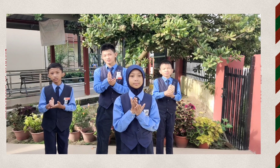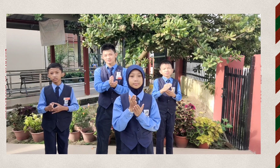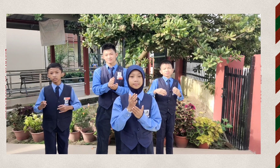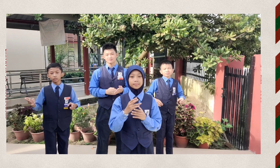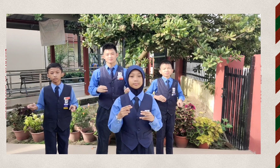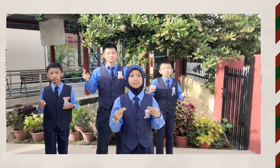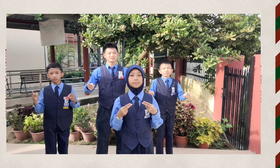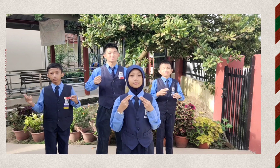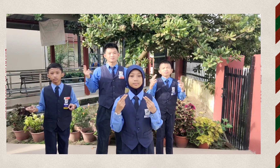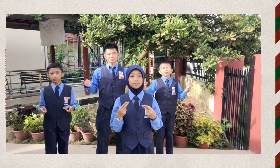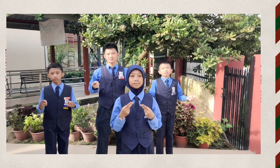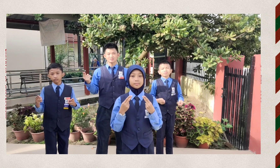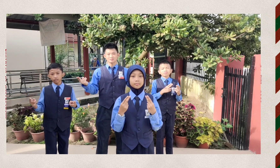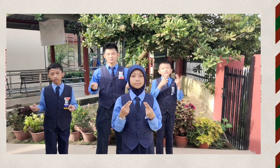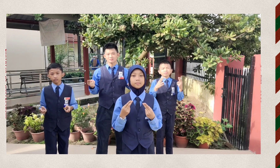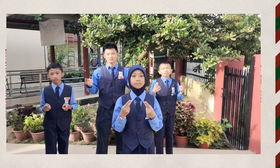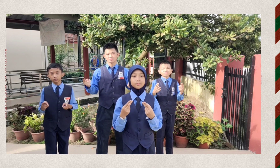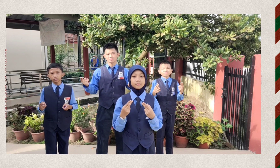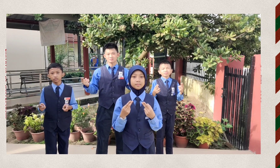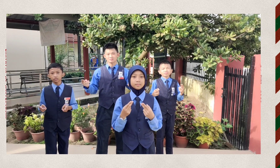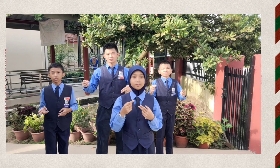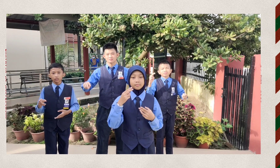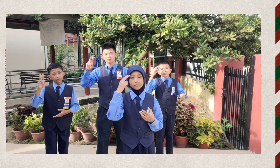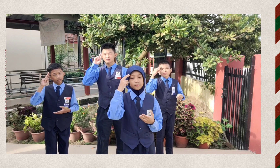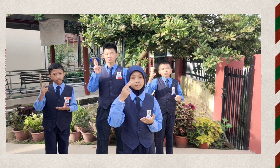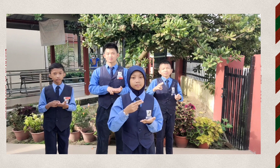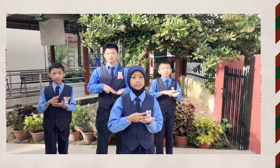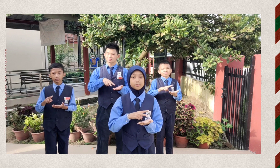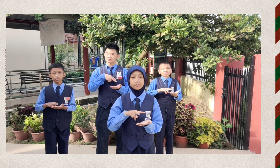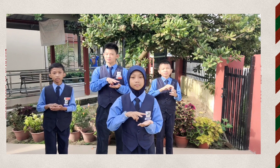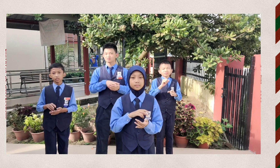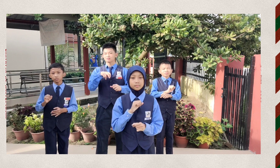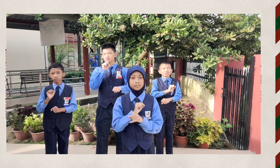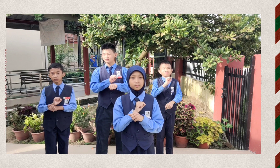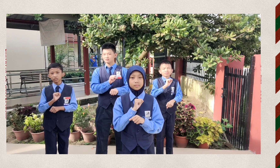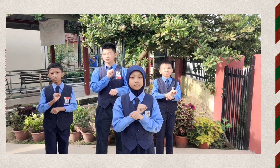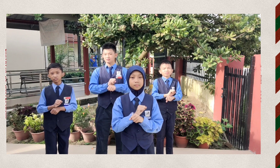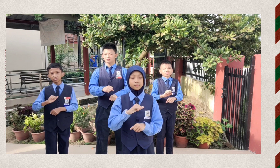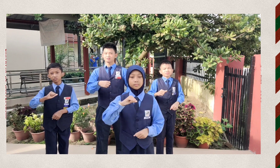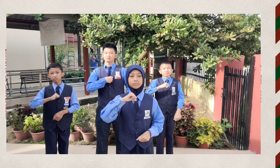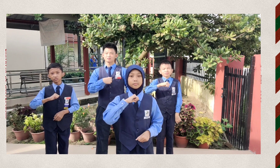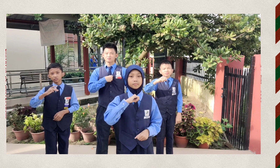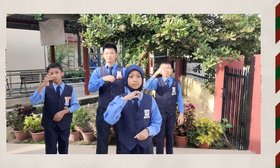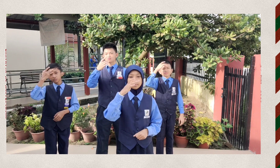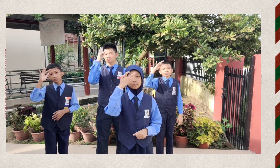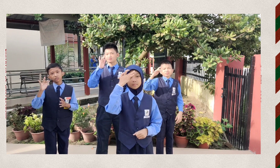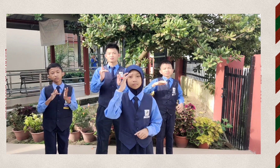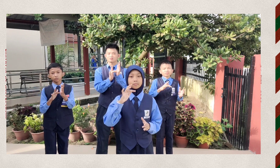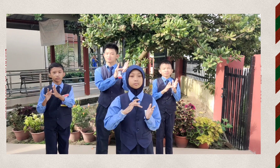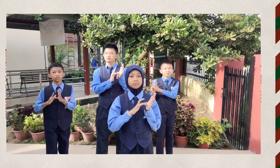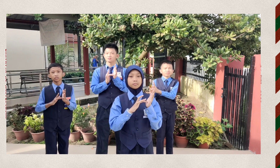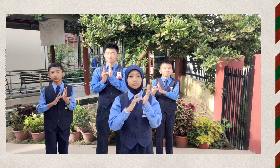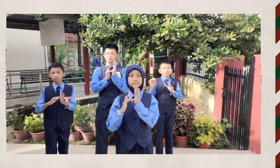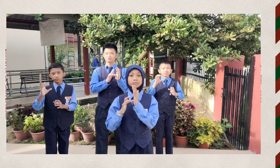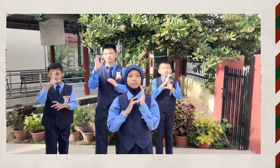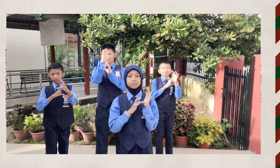Berjaya terus tekun usaha, teliti dalam bekerja, diri cekap